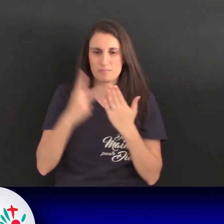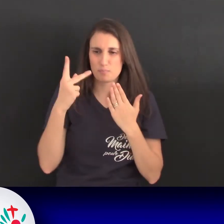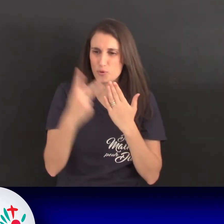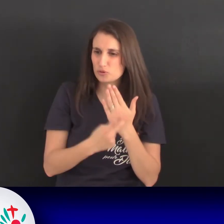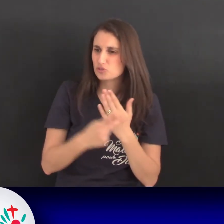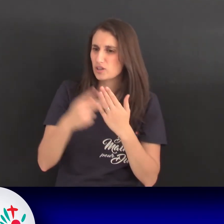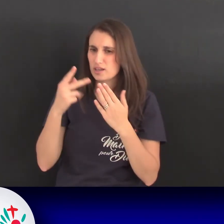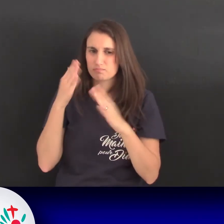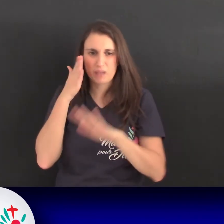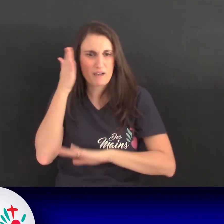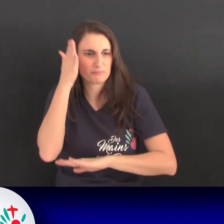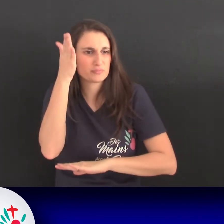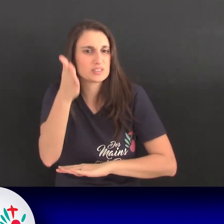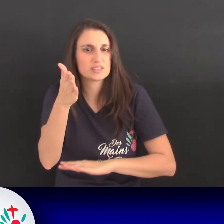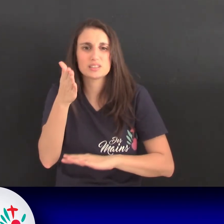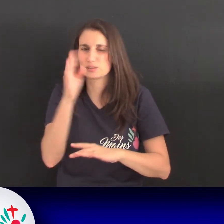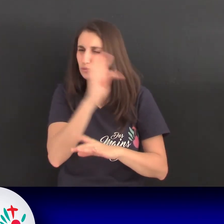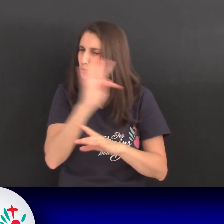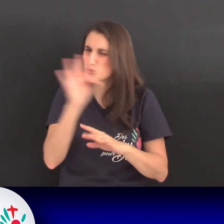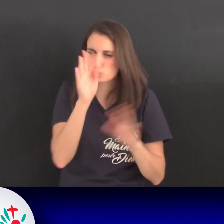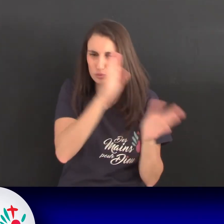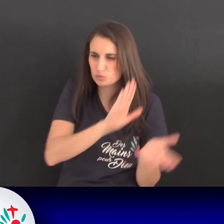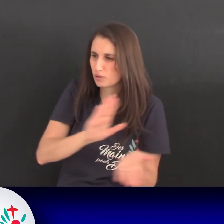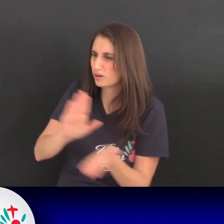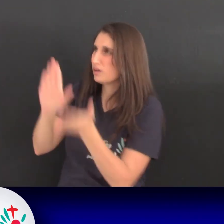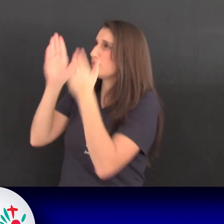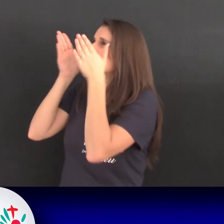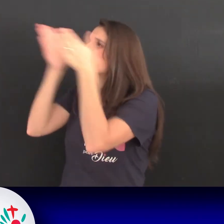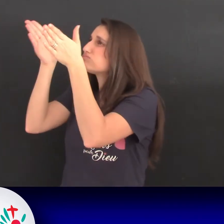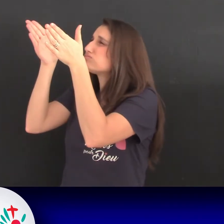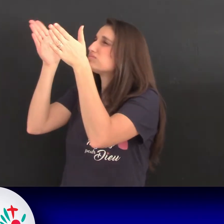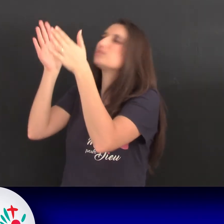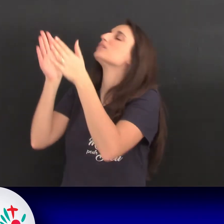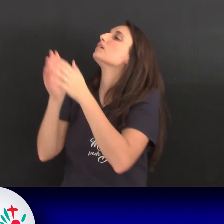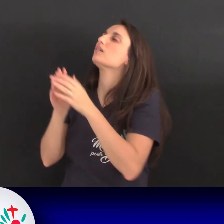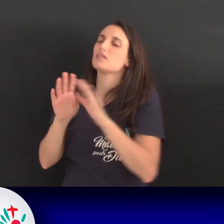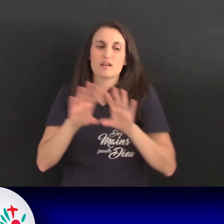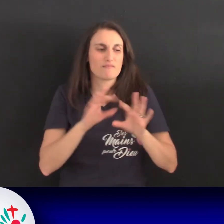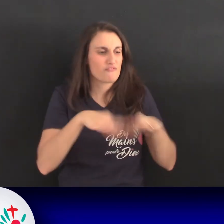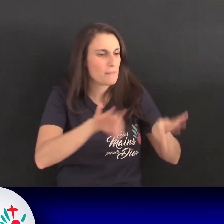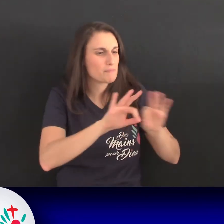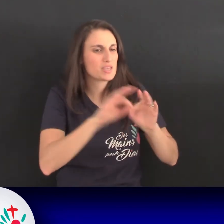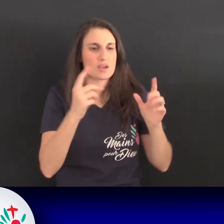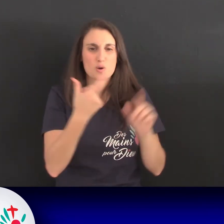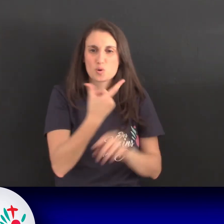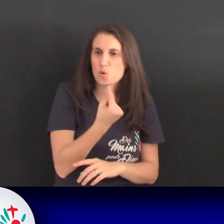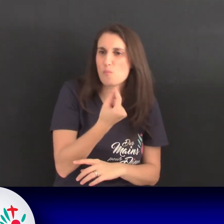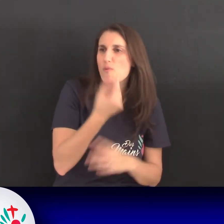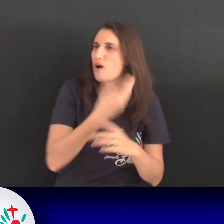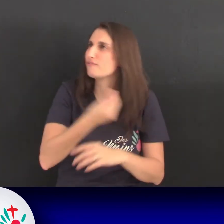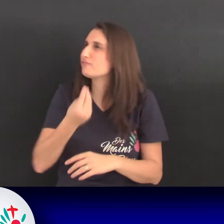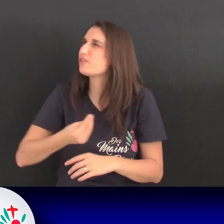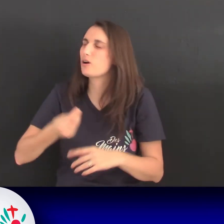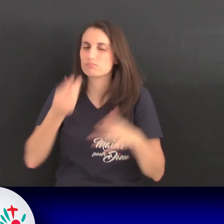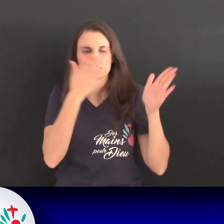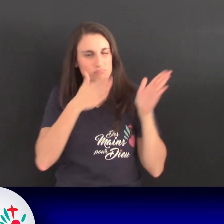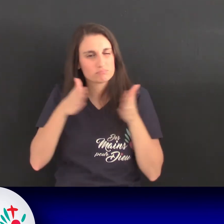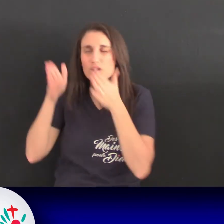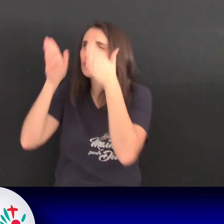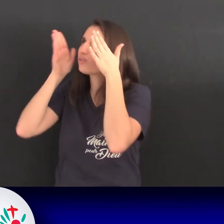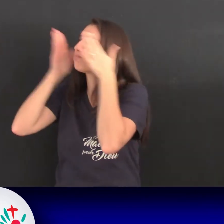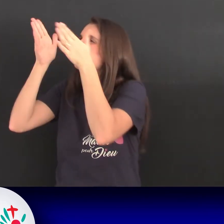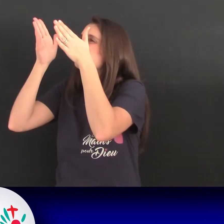notre avenir, nous voulons tous centrer sur toi. Notre famille, nos enfants, notre couple, tous centrés sur